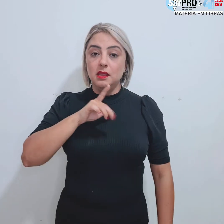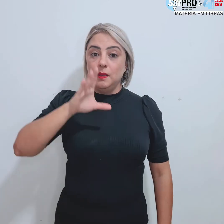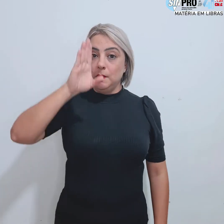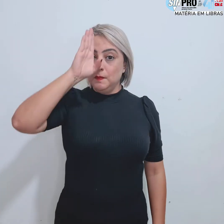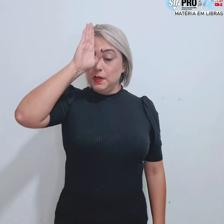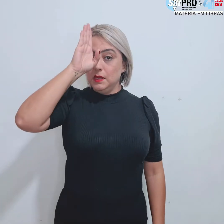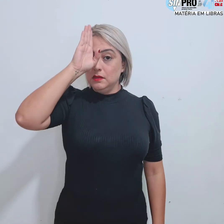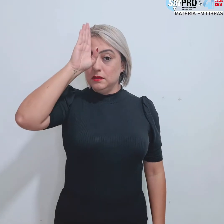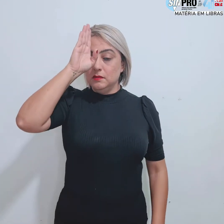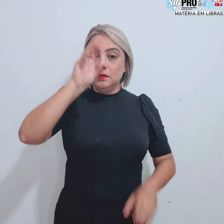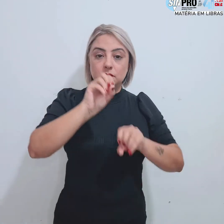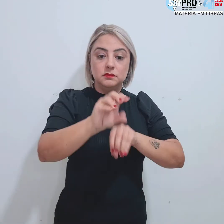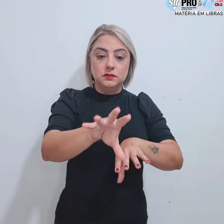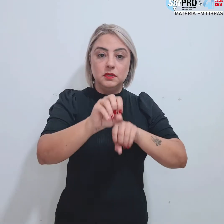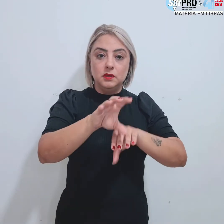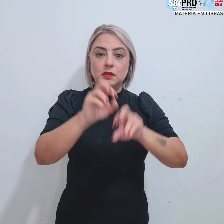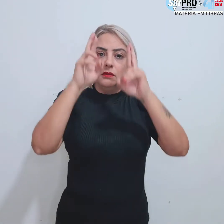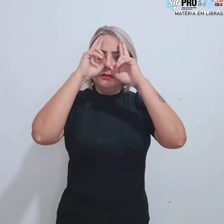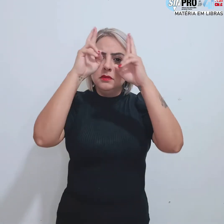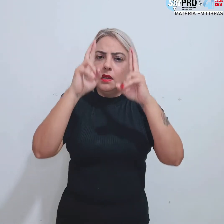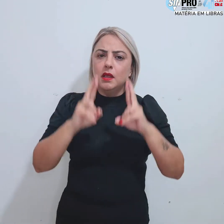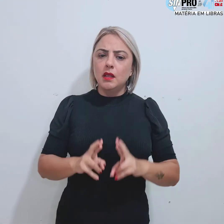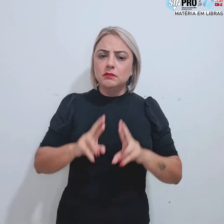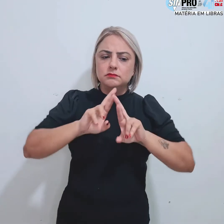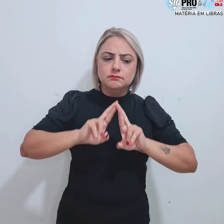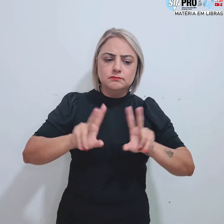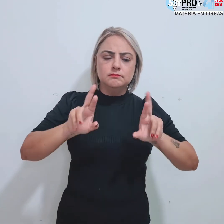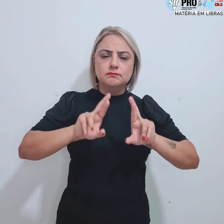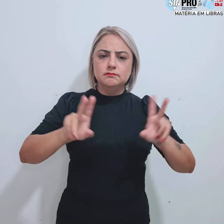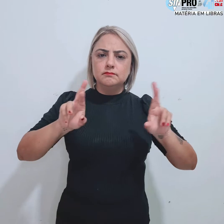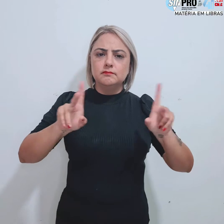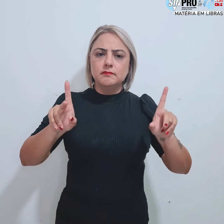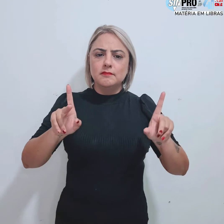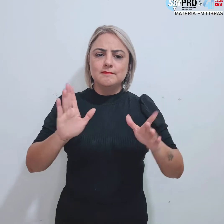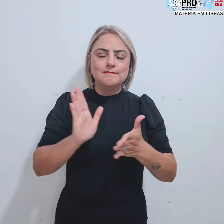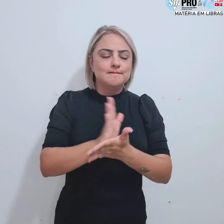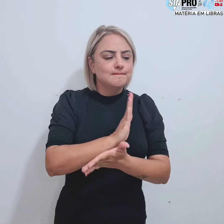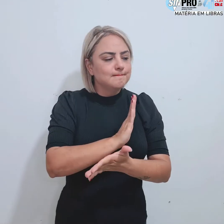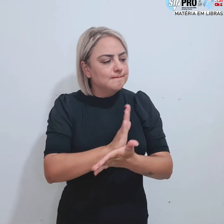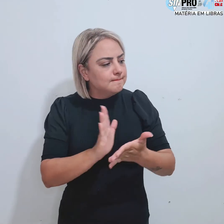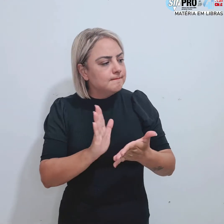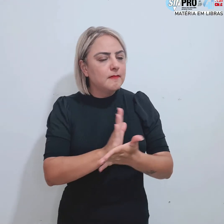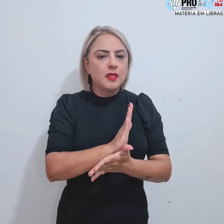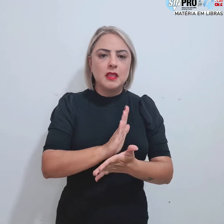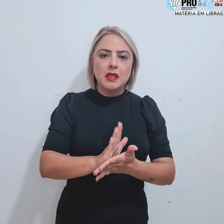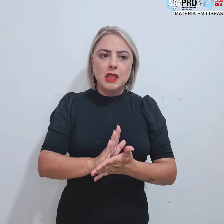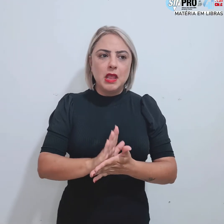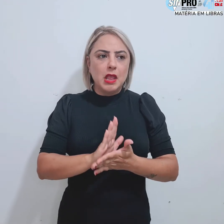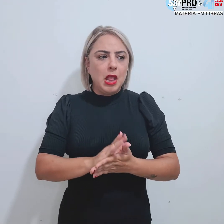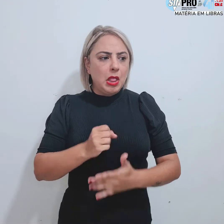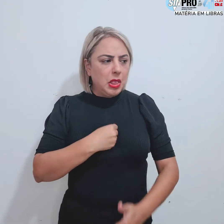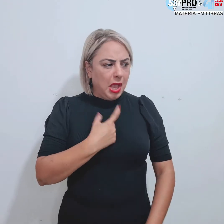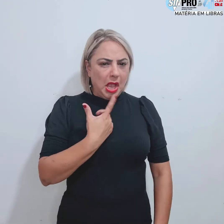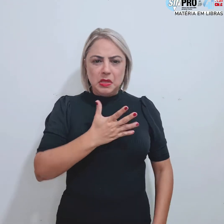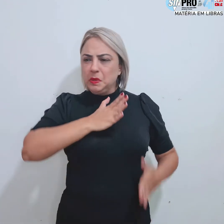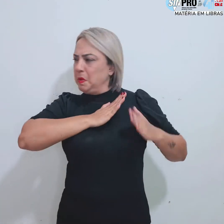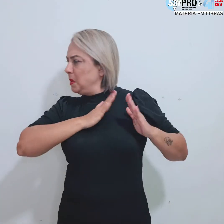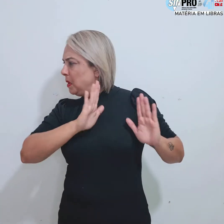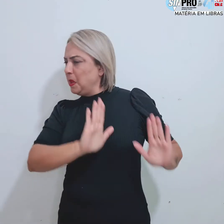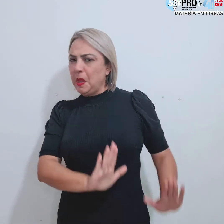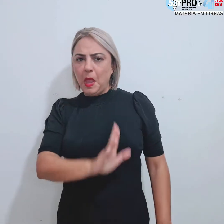princípio o ensino do respeito às diferenças, muitas vezes assusta e rejeita quem não